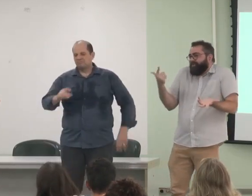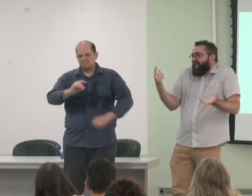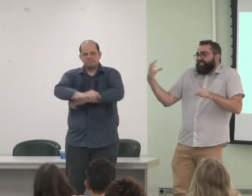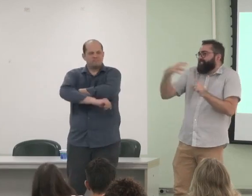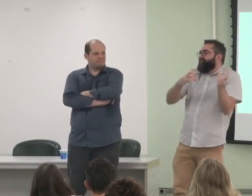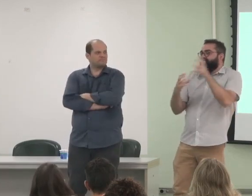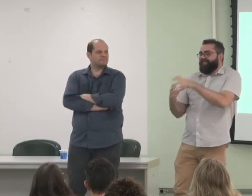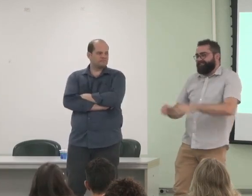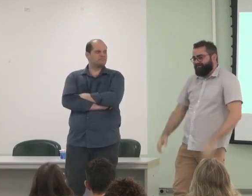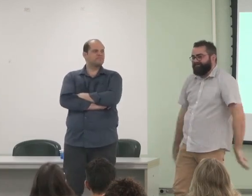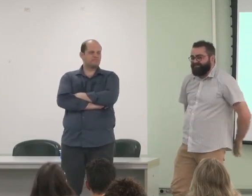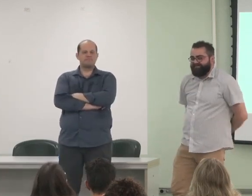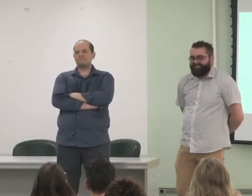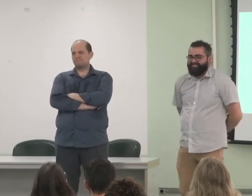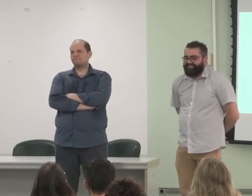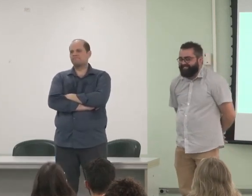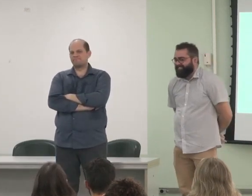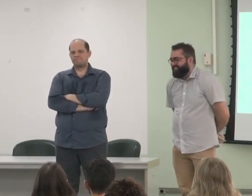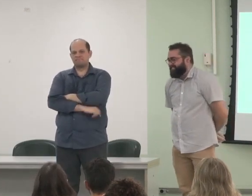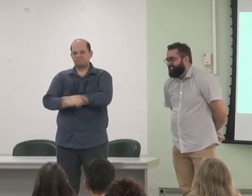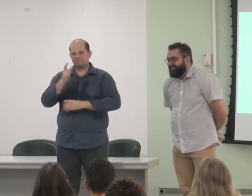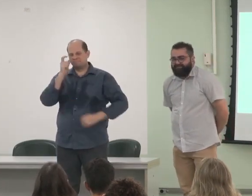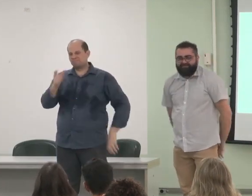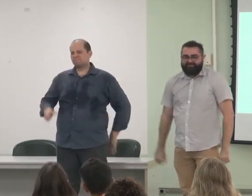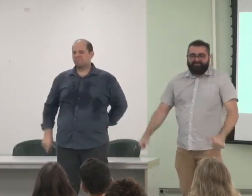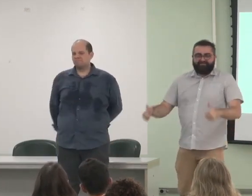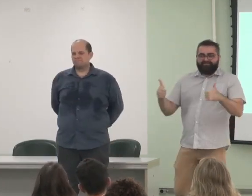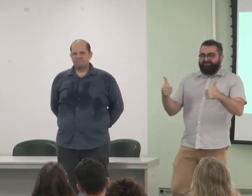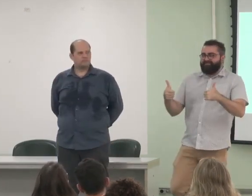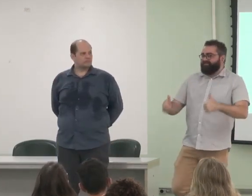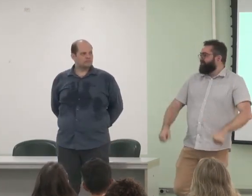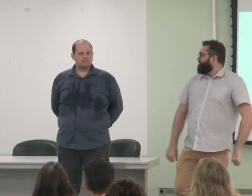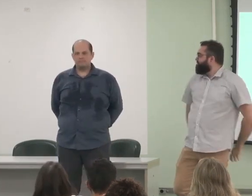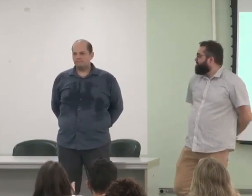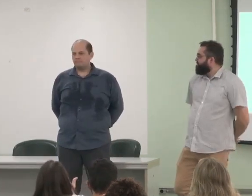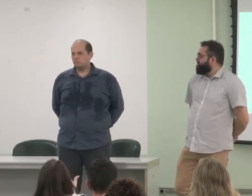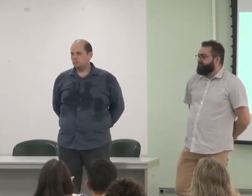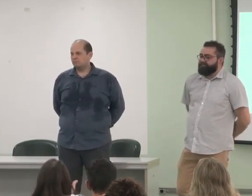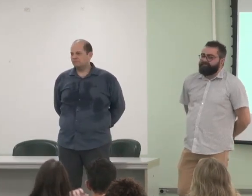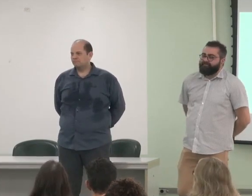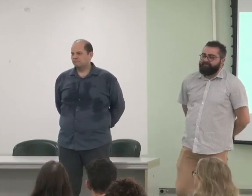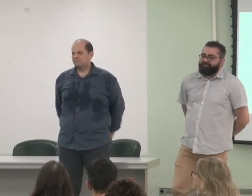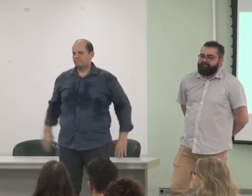Então, qual tipo de influência? Não tem influência nenhuma nesse momento, tá bem?